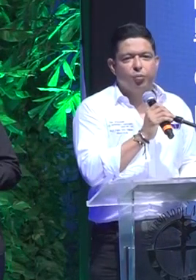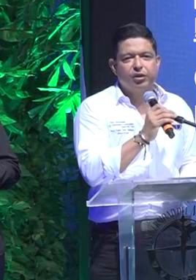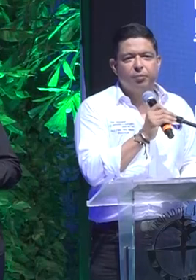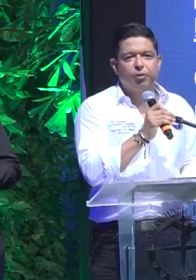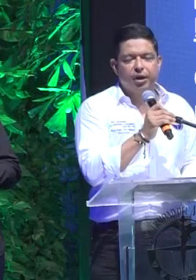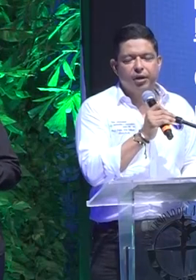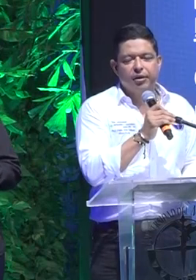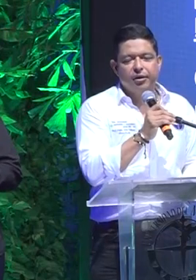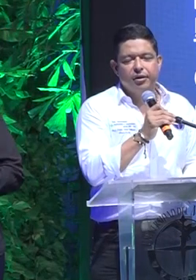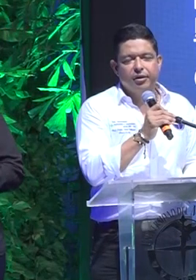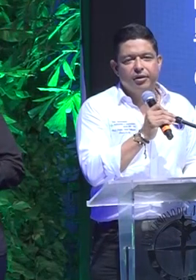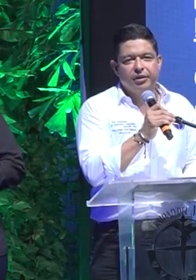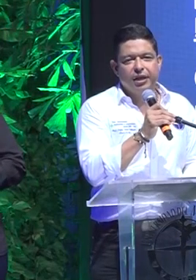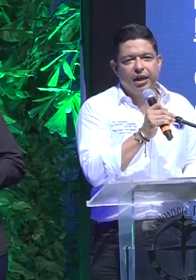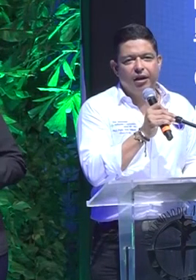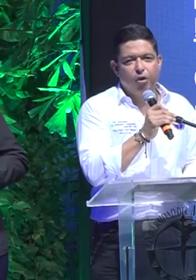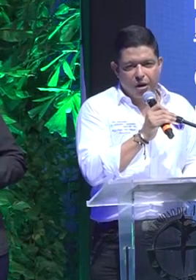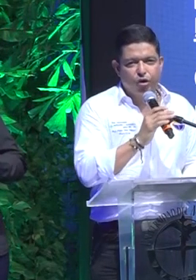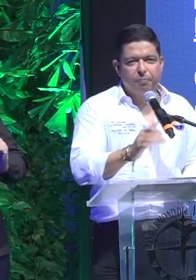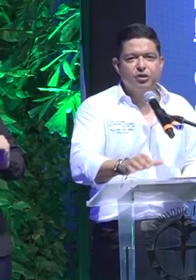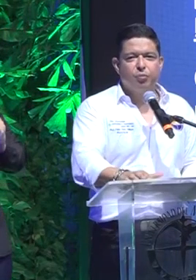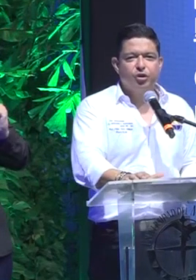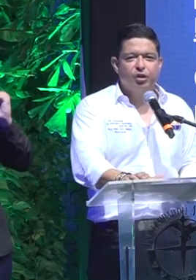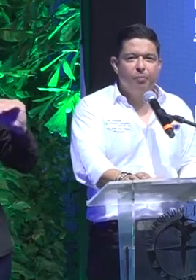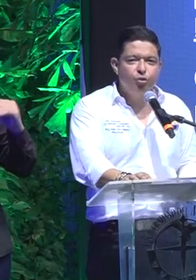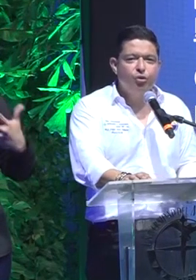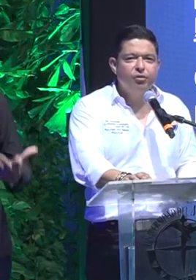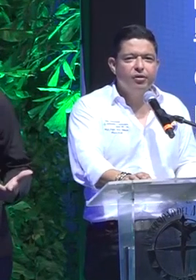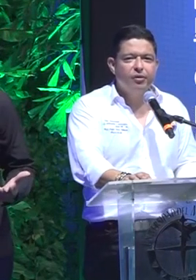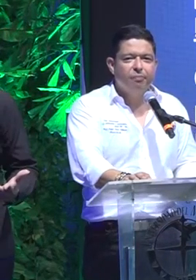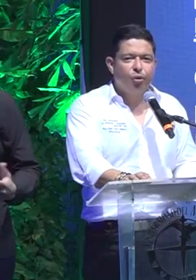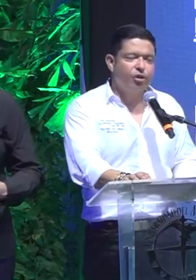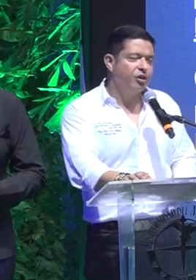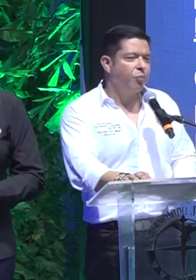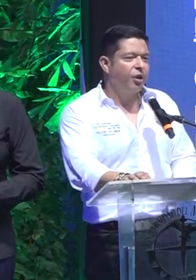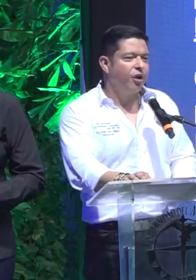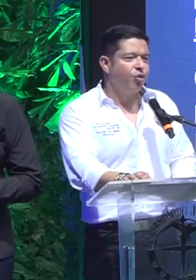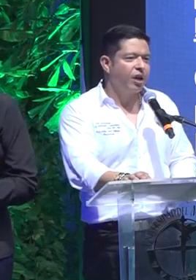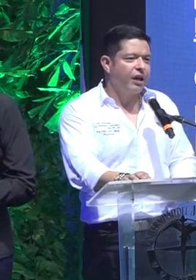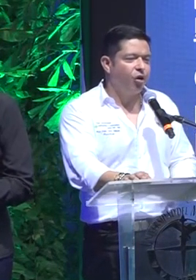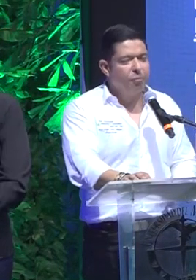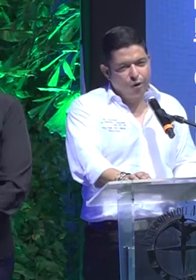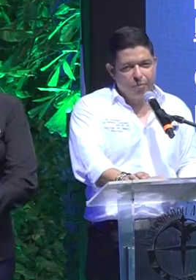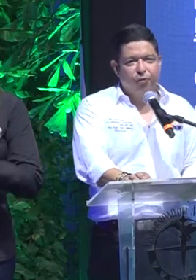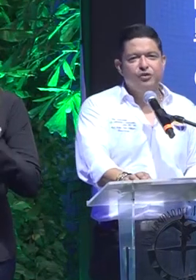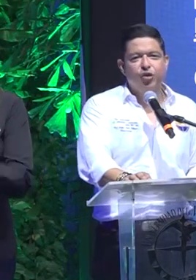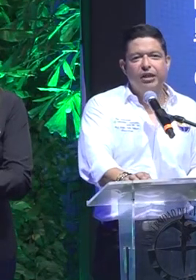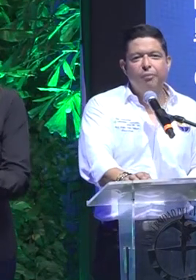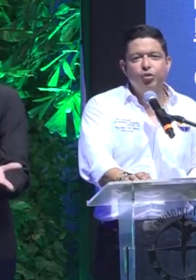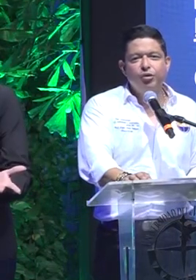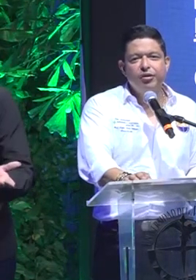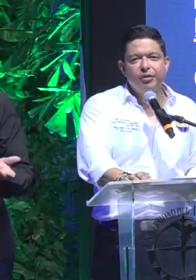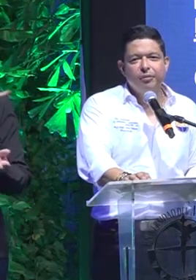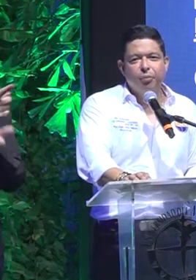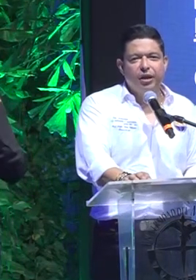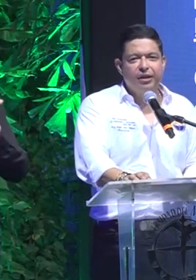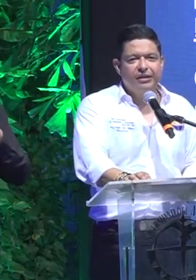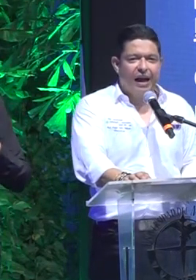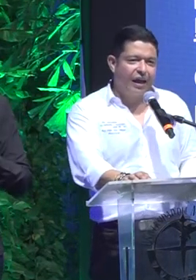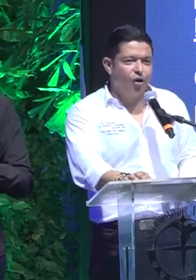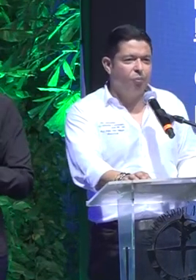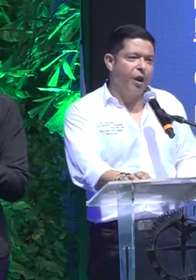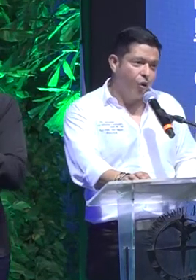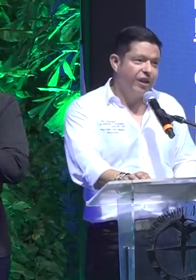mundo, por supuesto, porque tienen los mayores presupuestos del mundo, por lo tanto pueden contratar los mejores profesores del mundo,